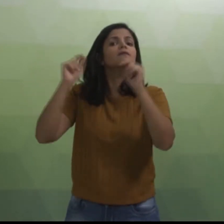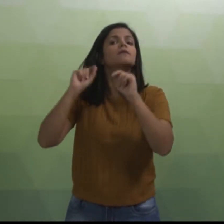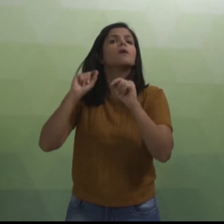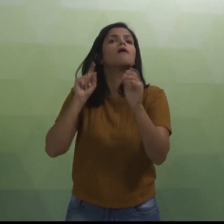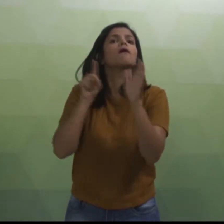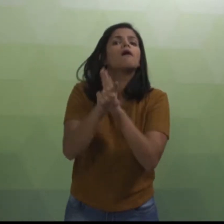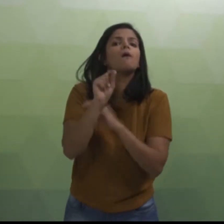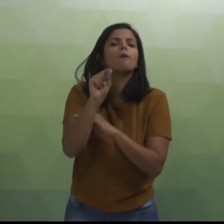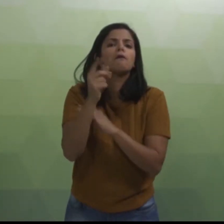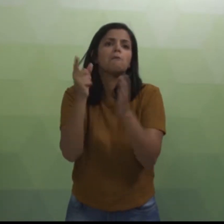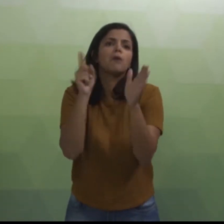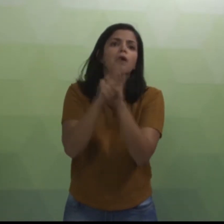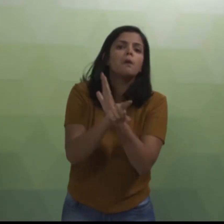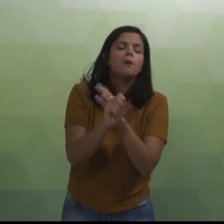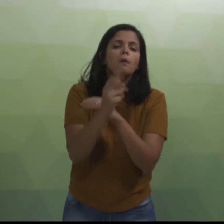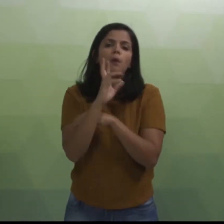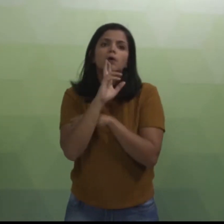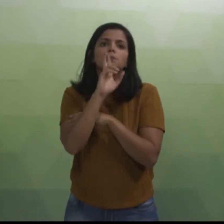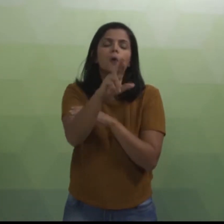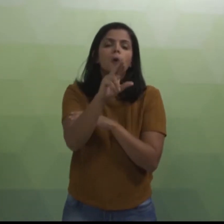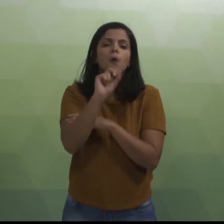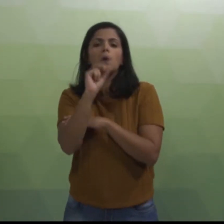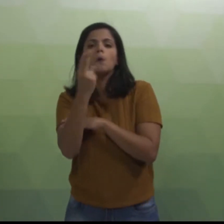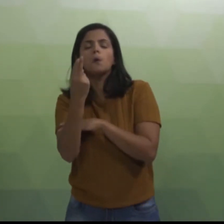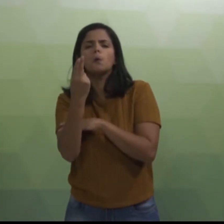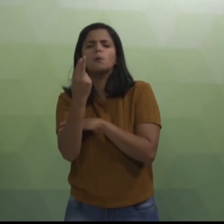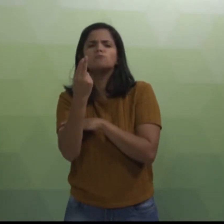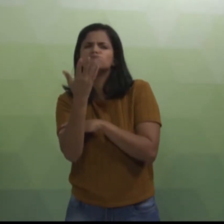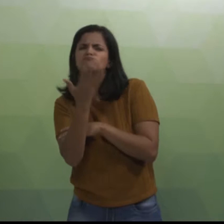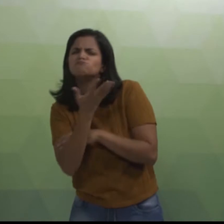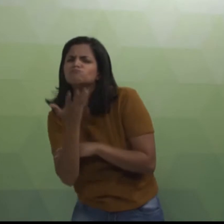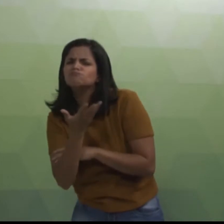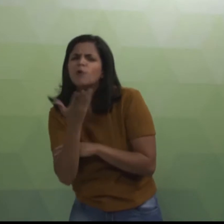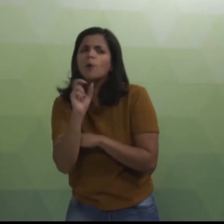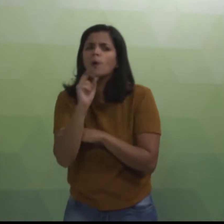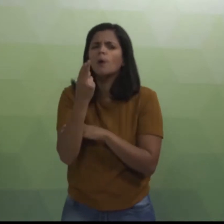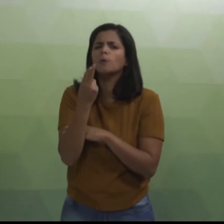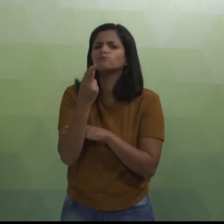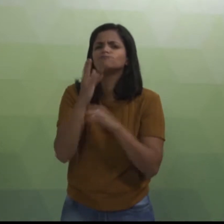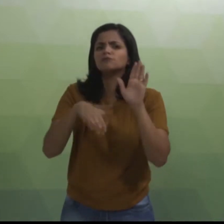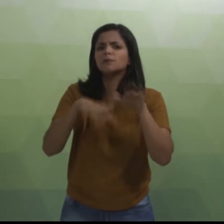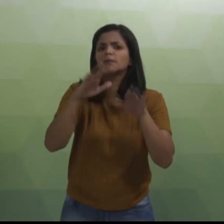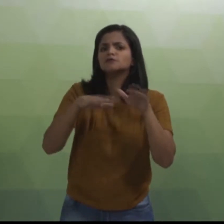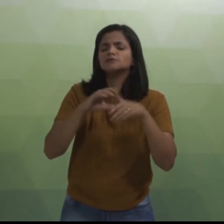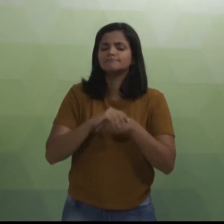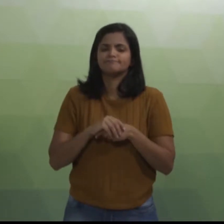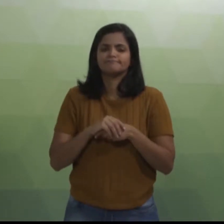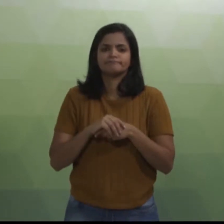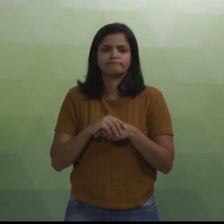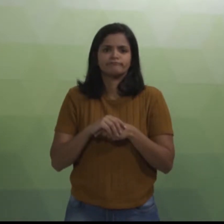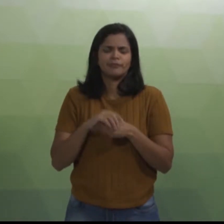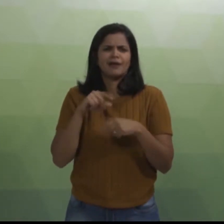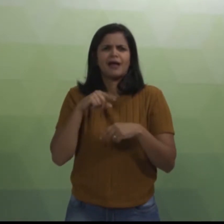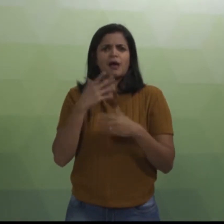E essa frase vai depender. É uma resposta, é um pedido.